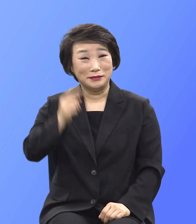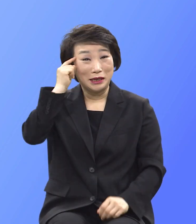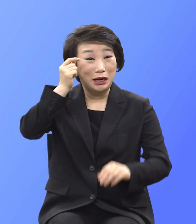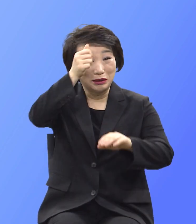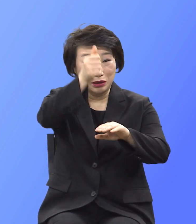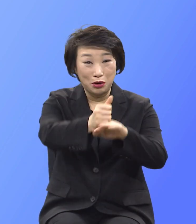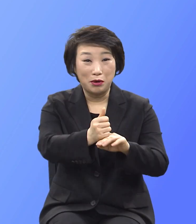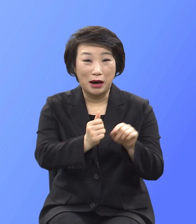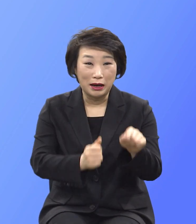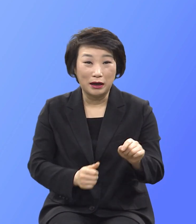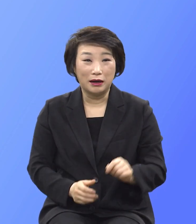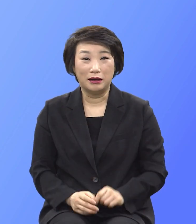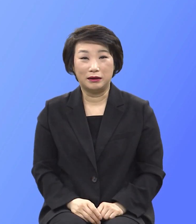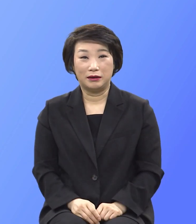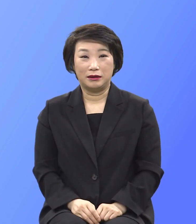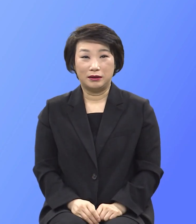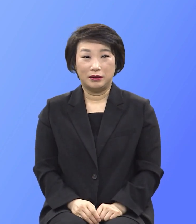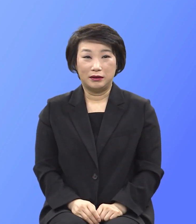생각의 결과라고.